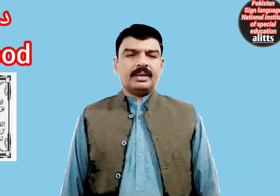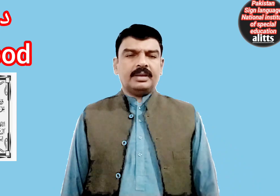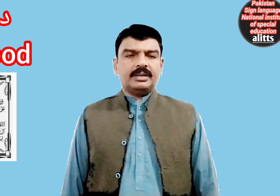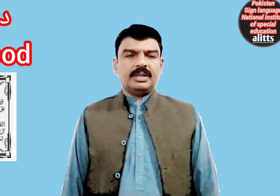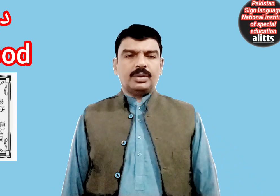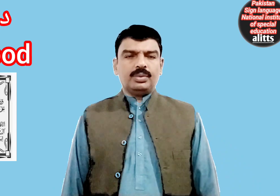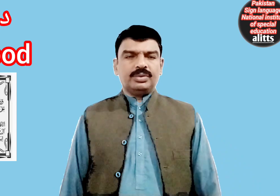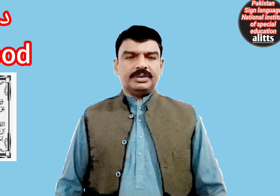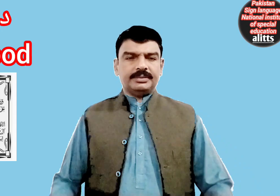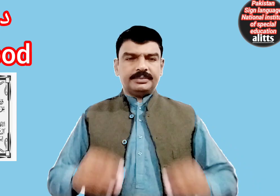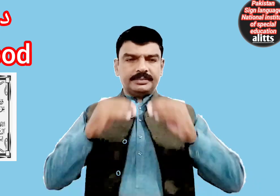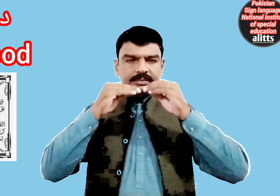दरूद।